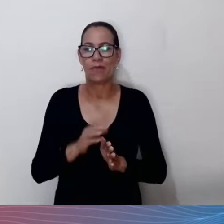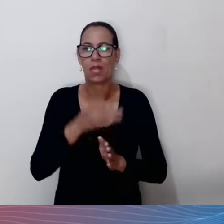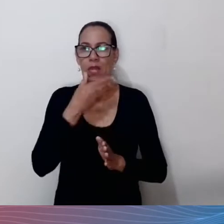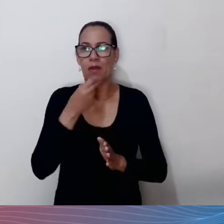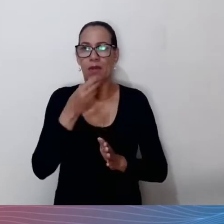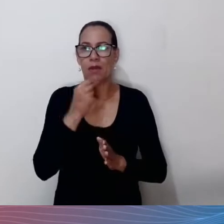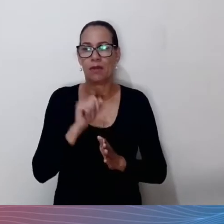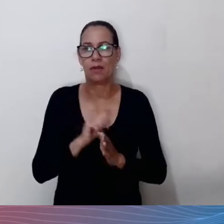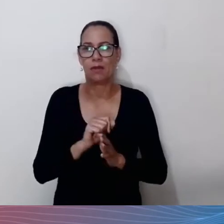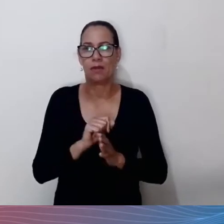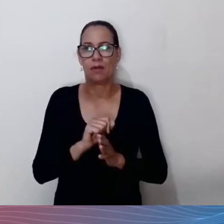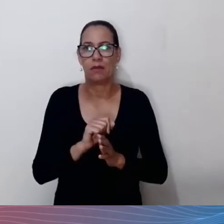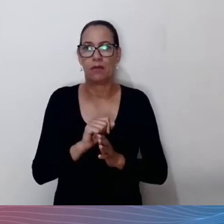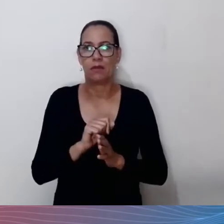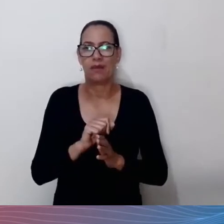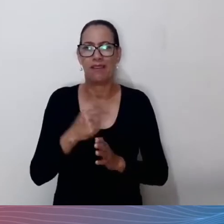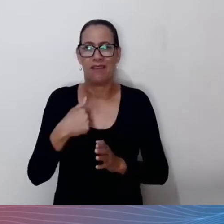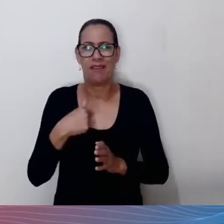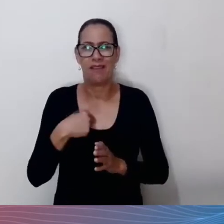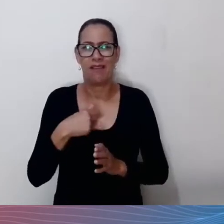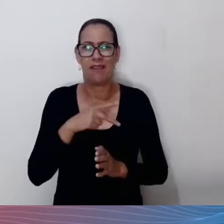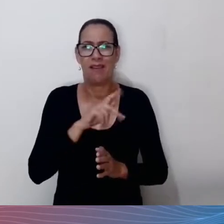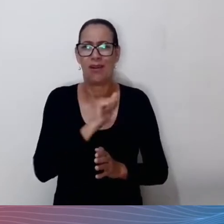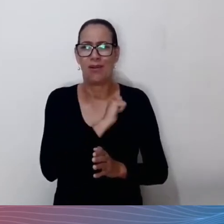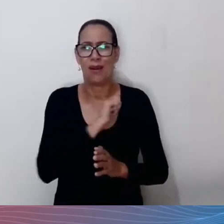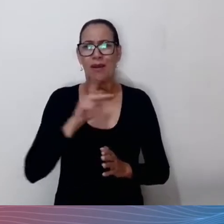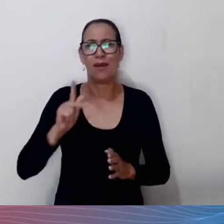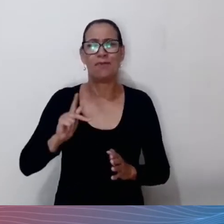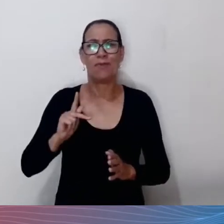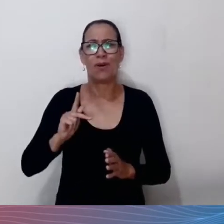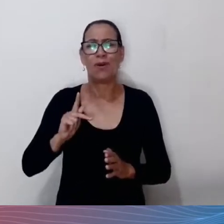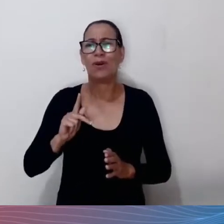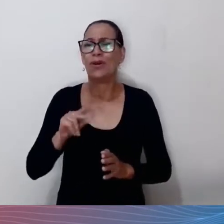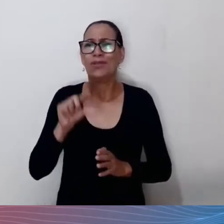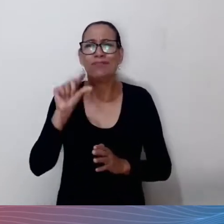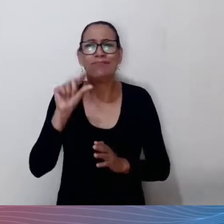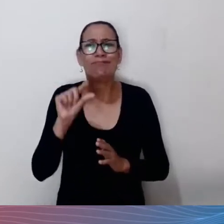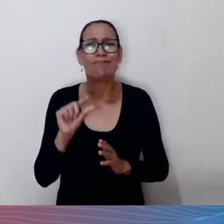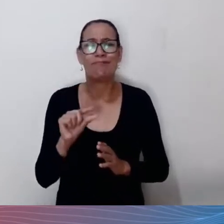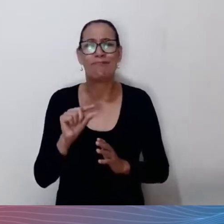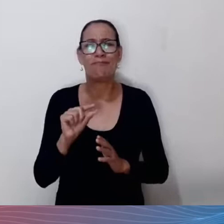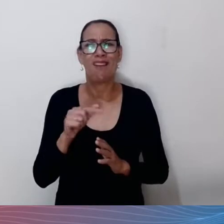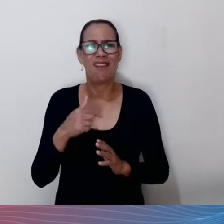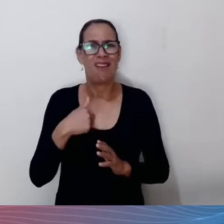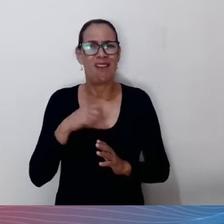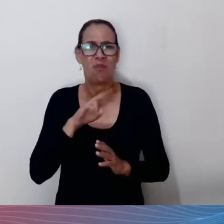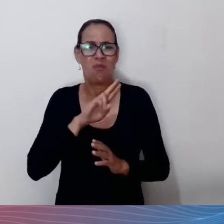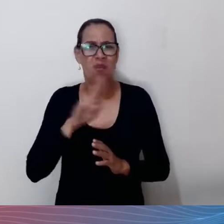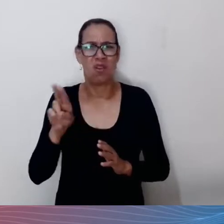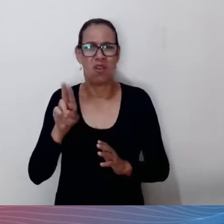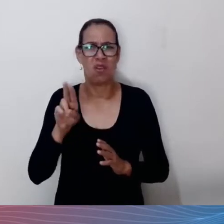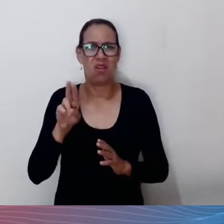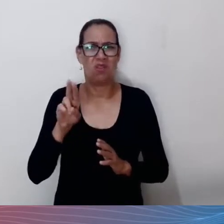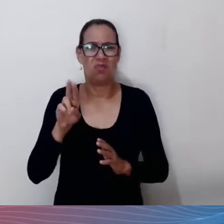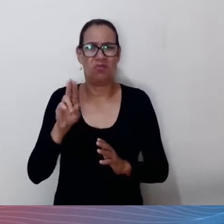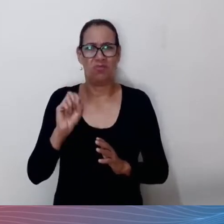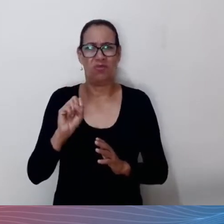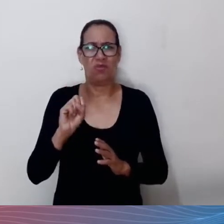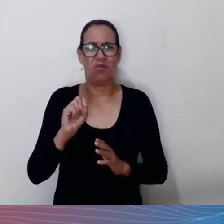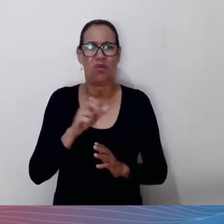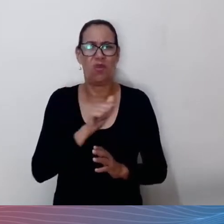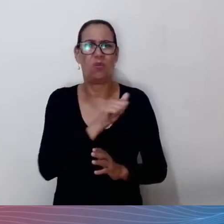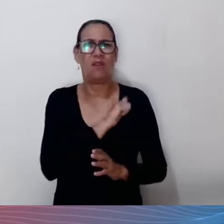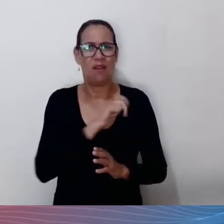sou digno de ser chamado apóstolo, pois persegui a igreja de Deus.